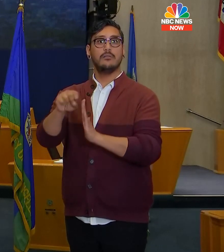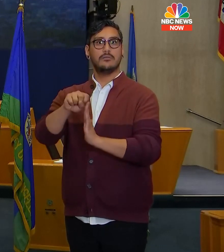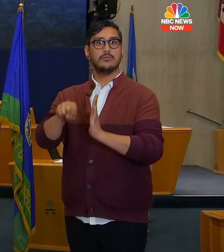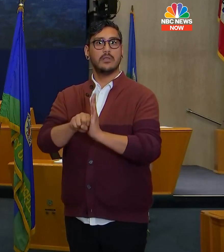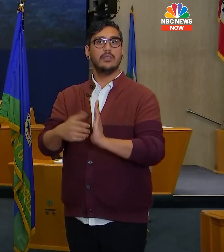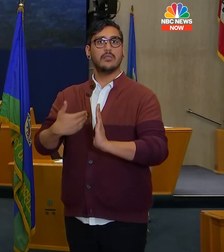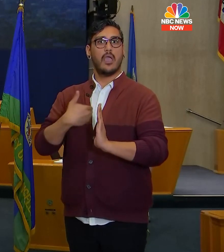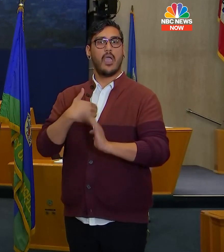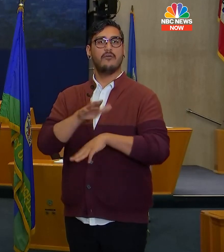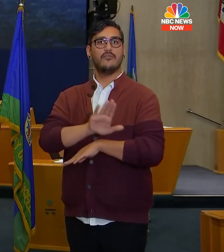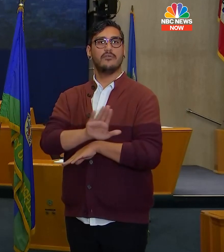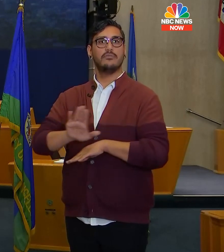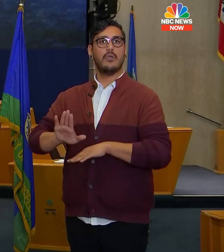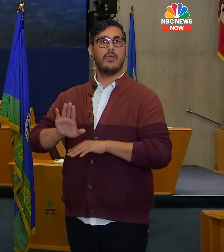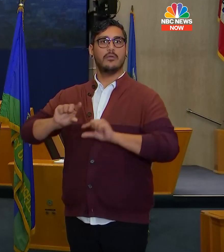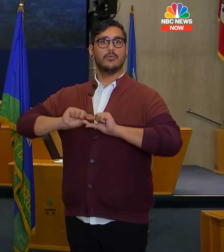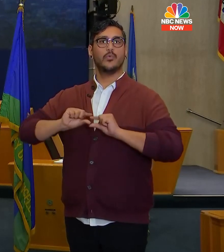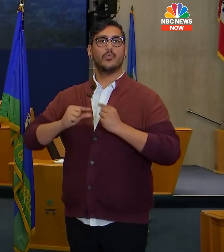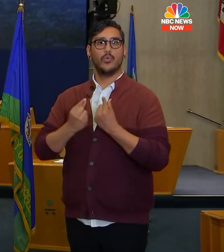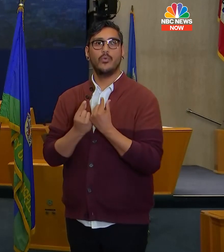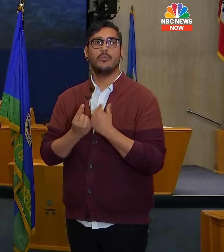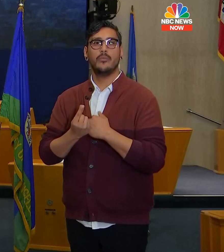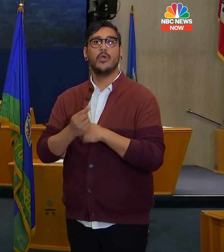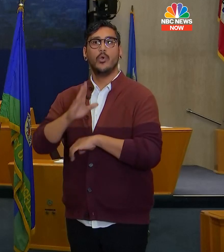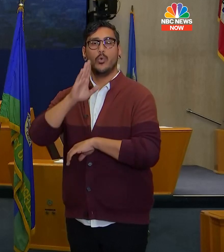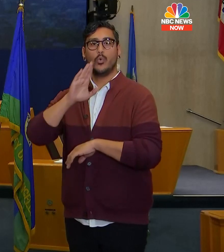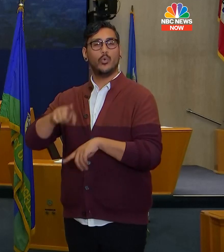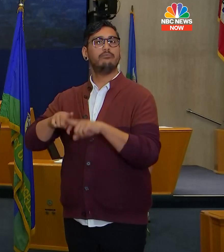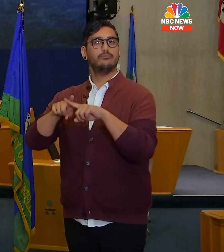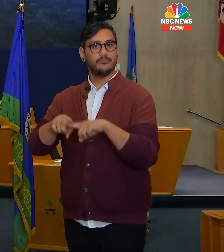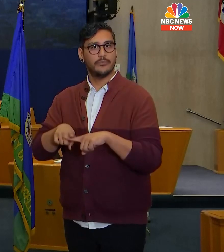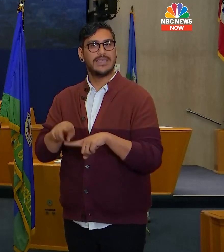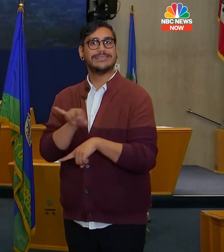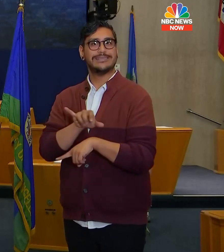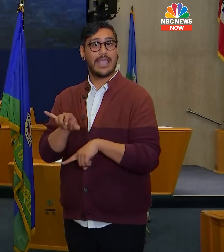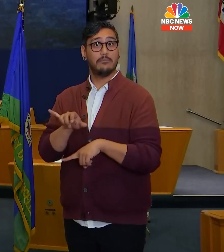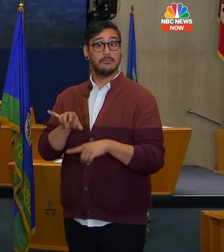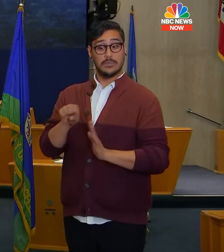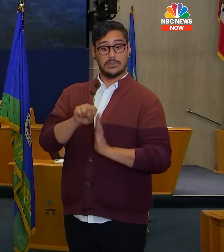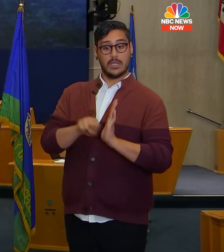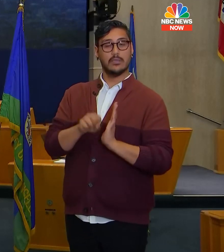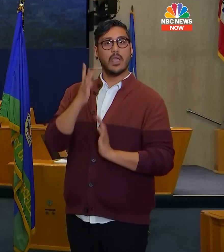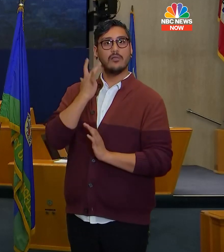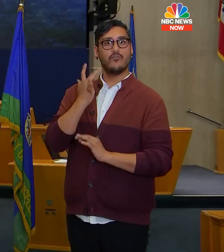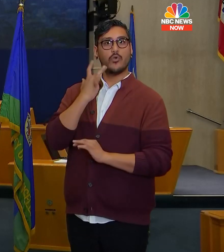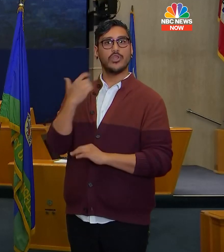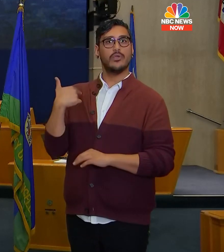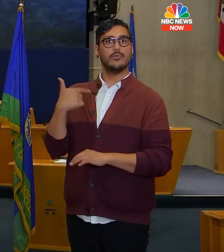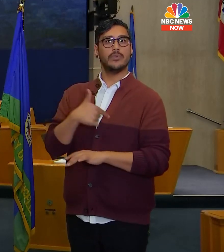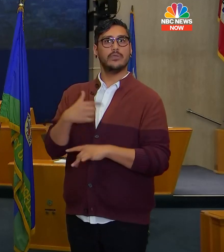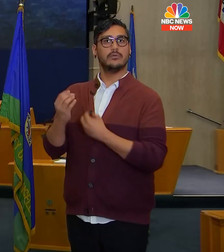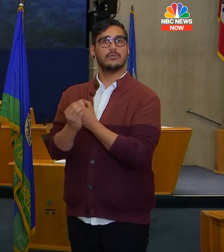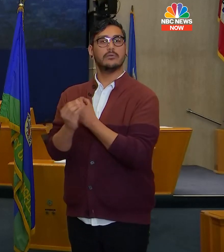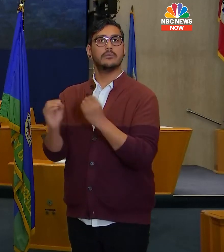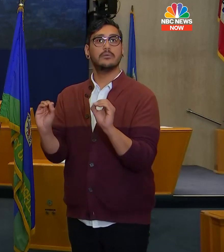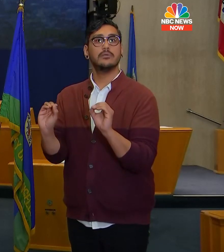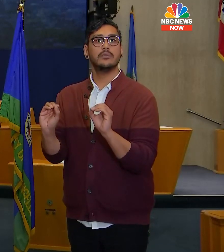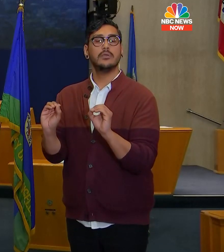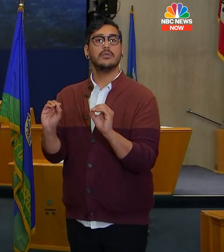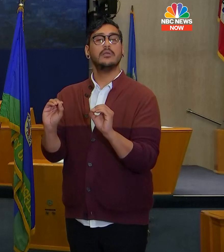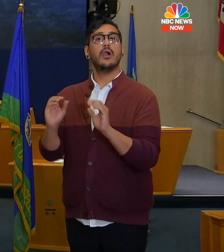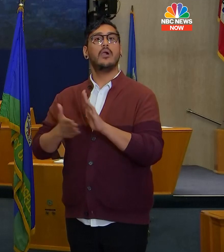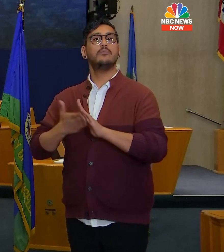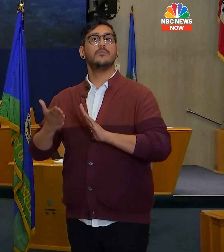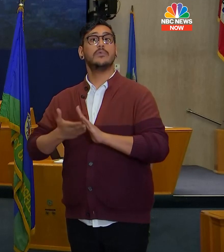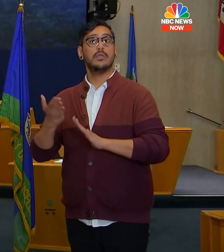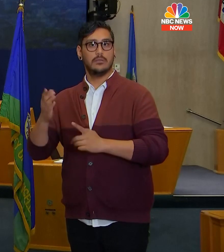su subgrupo que se basa en lo mismo. En el estado de California es la Oficina de Operaciones